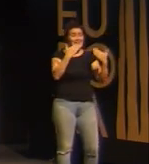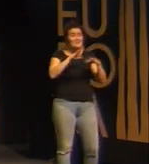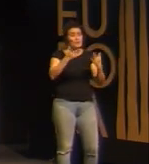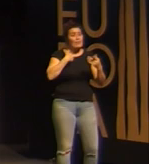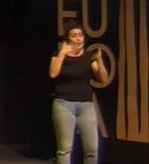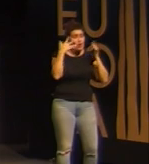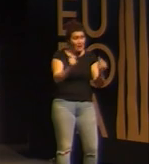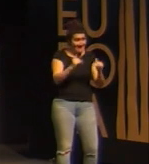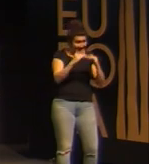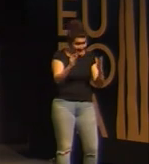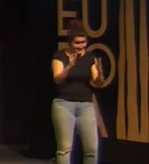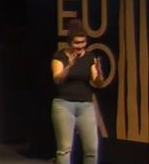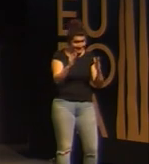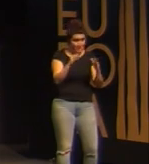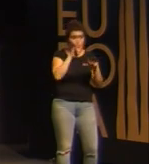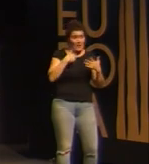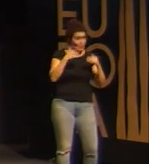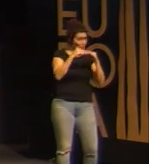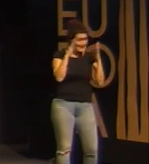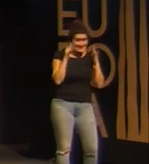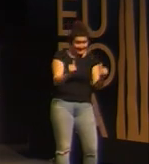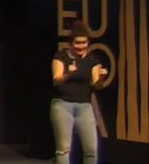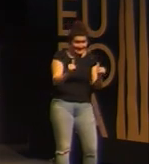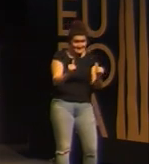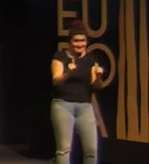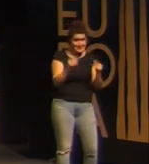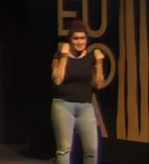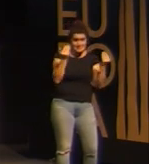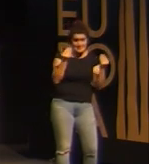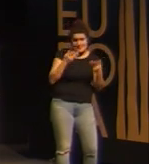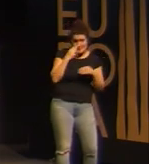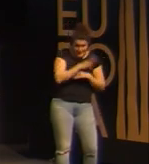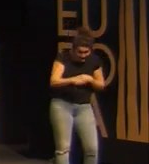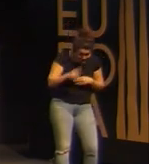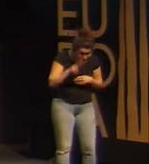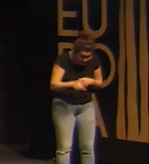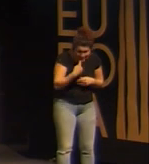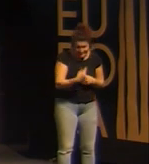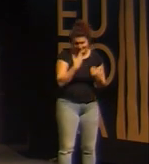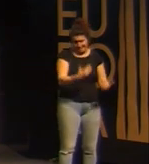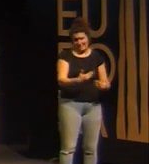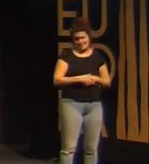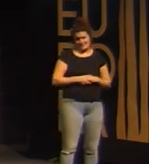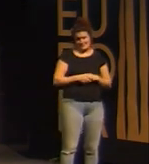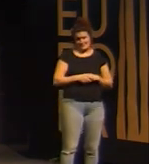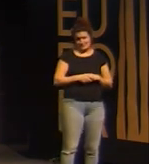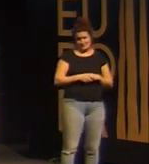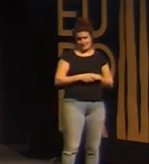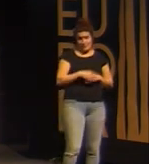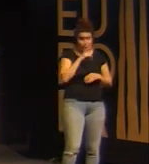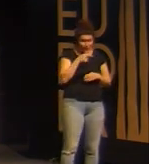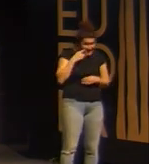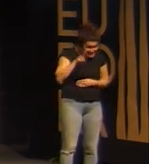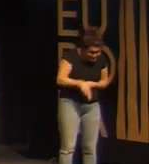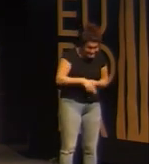y cuando llegues a casa mira tus peques y dale las gracias porque existe es